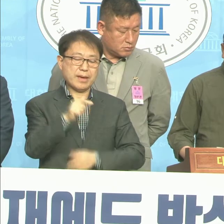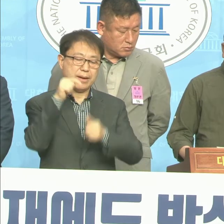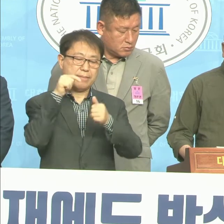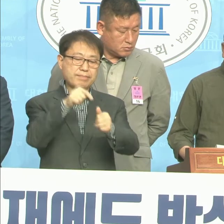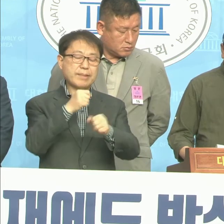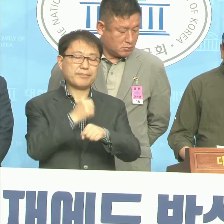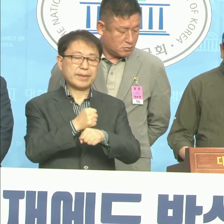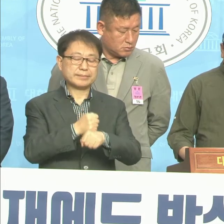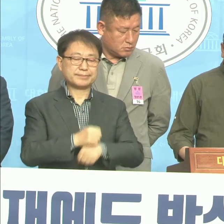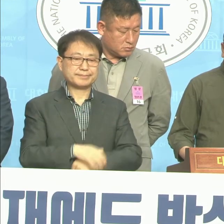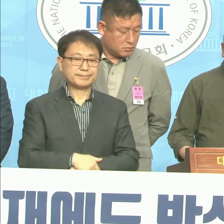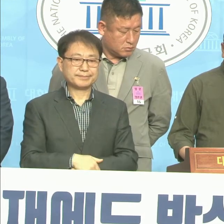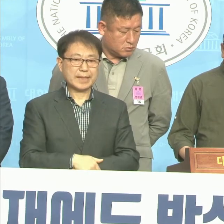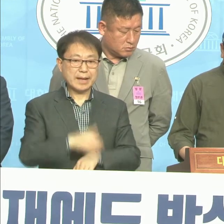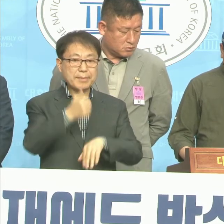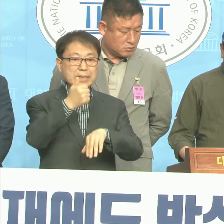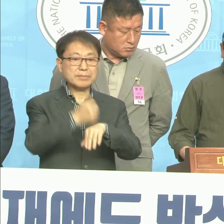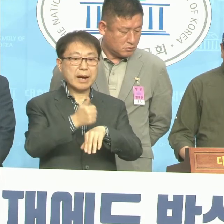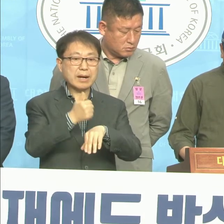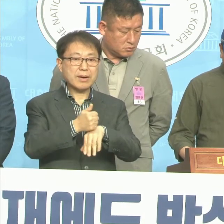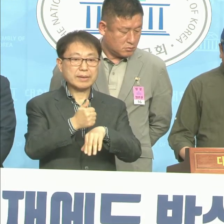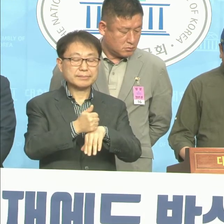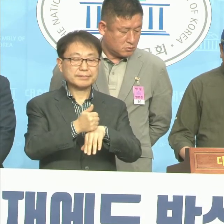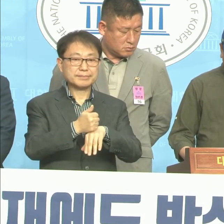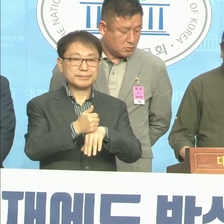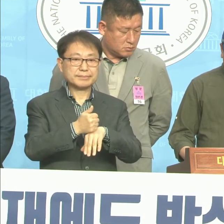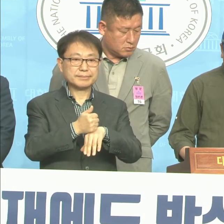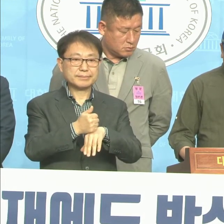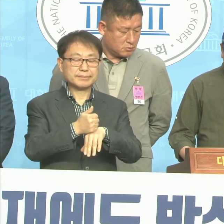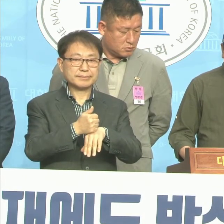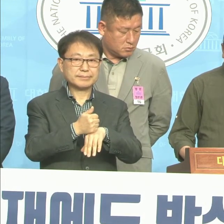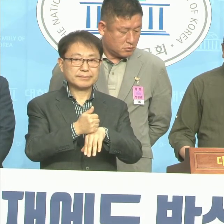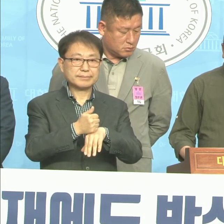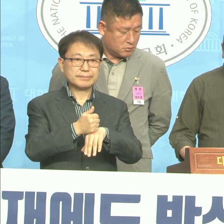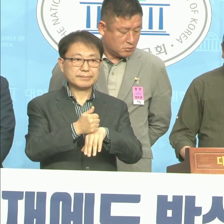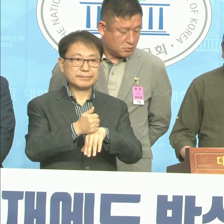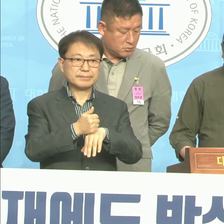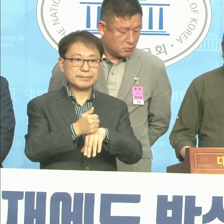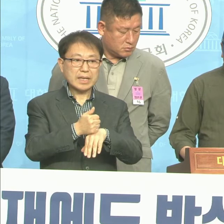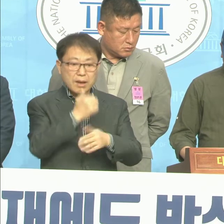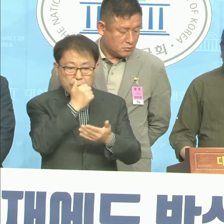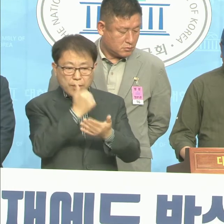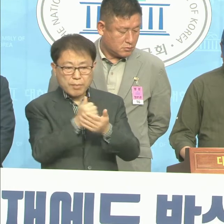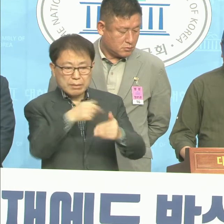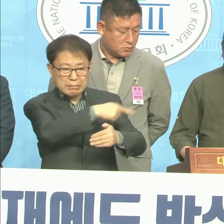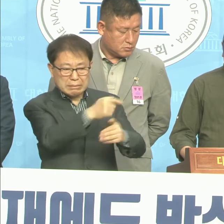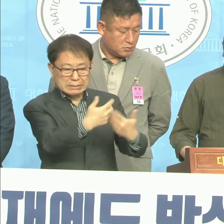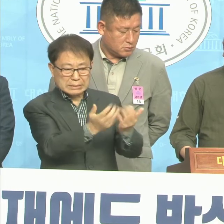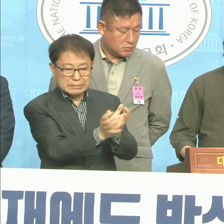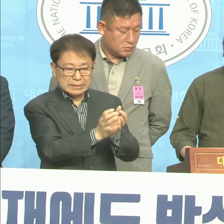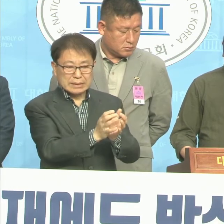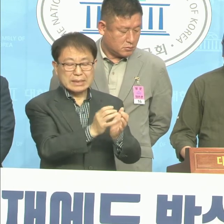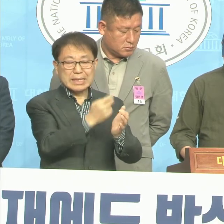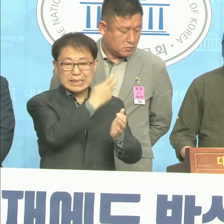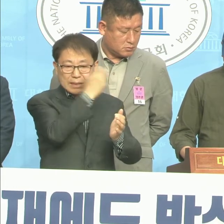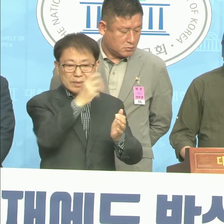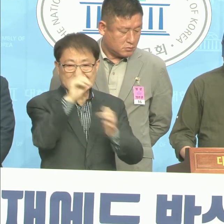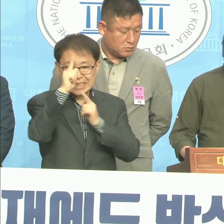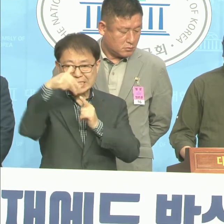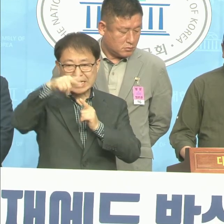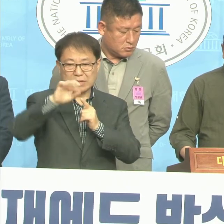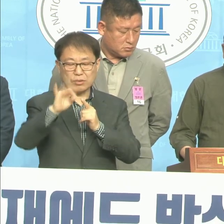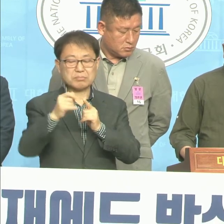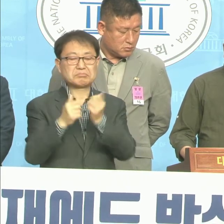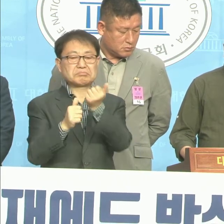촉발한 바이 더 끝으로 전대 미분의 사고싶다 지져 범죄 짓던 인 삼성 종목과 이재용 부회장은